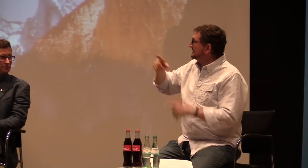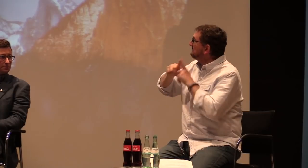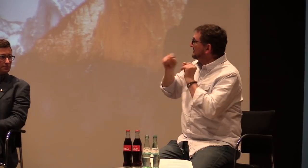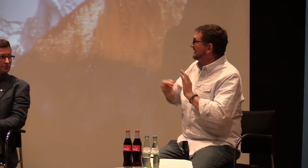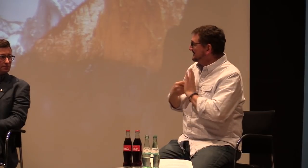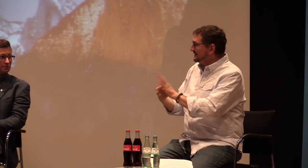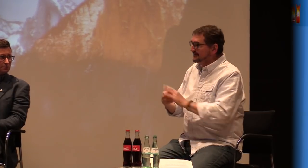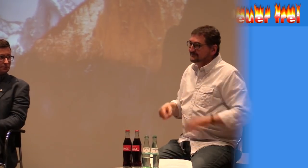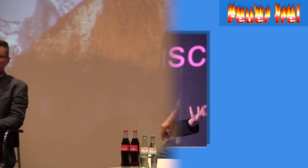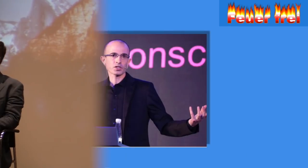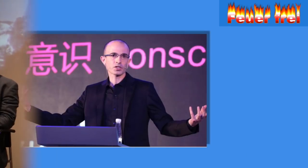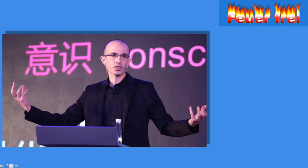Anknüpfung an das nächste Video.